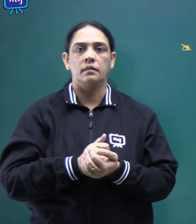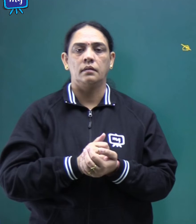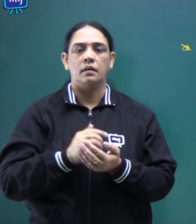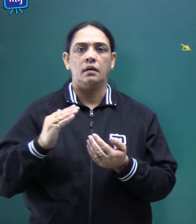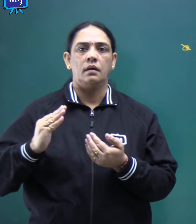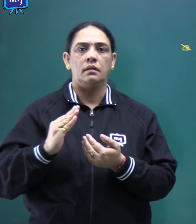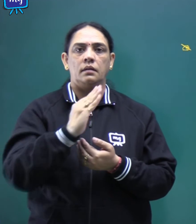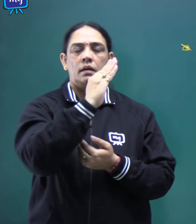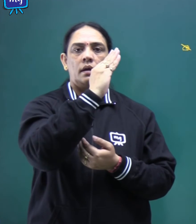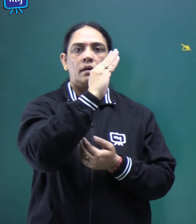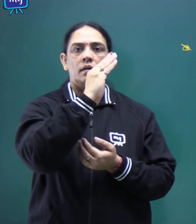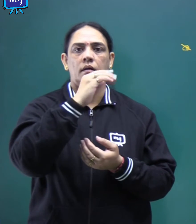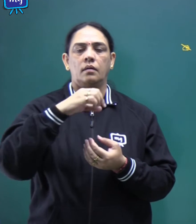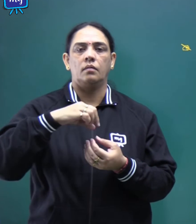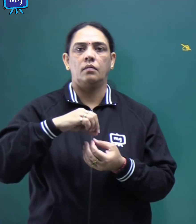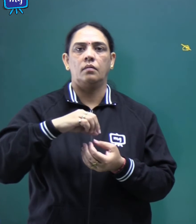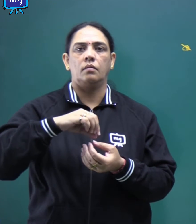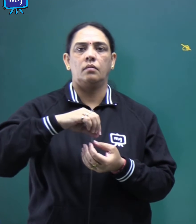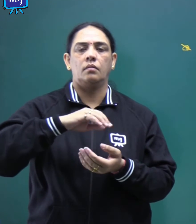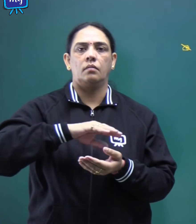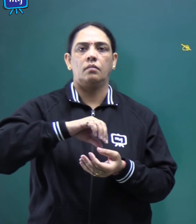तिर्यक ऊंचाई